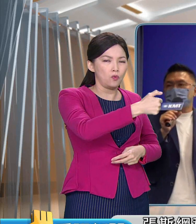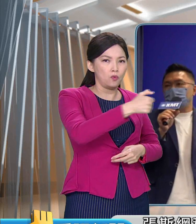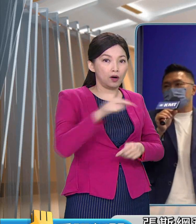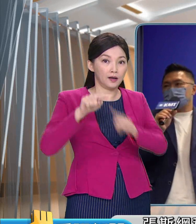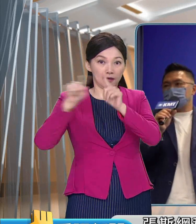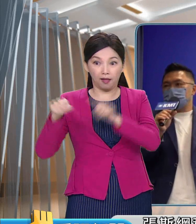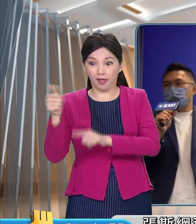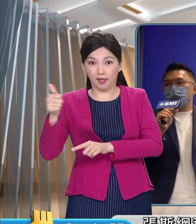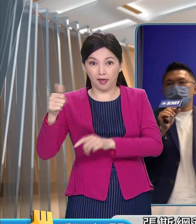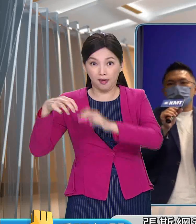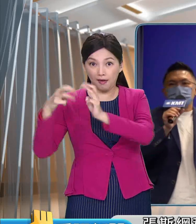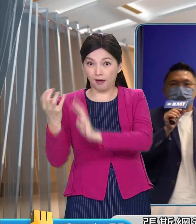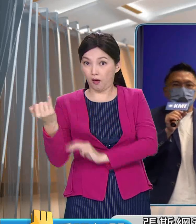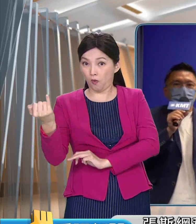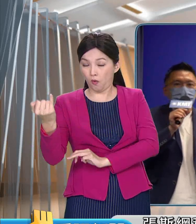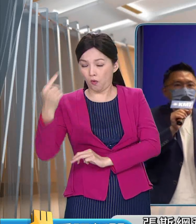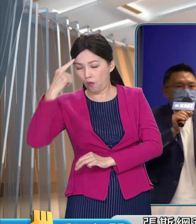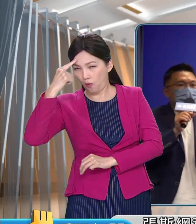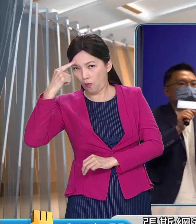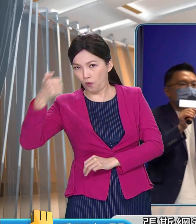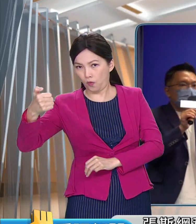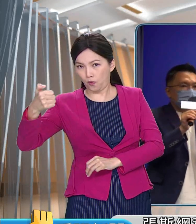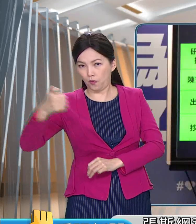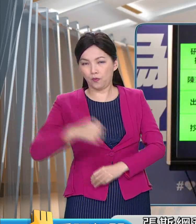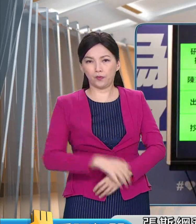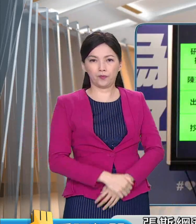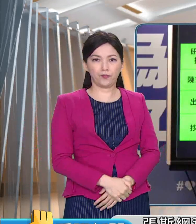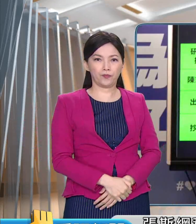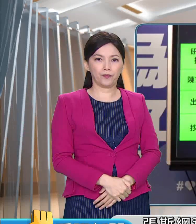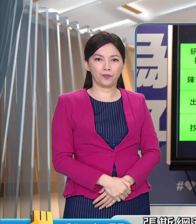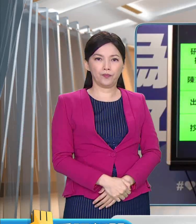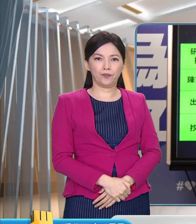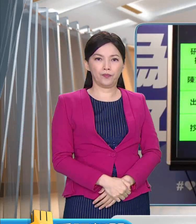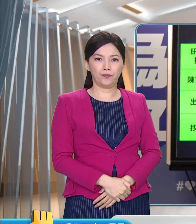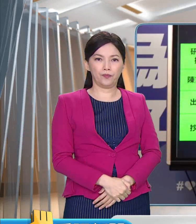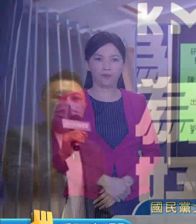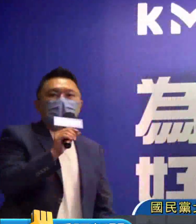思刚和杨志宇拘役50天。